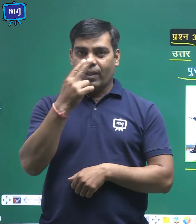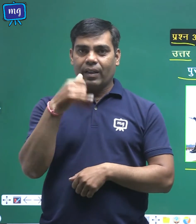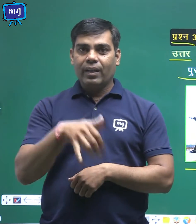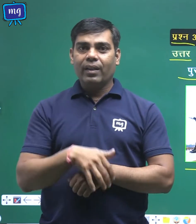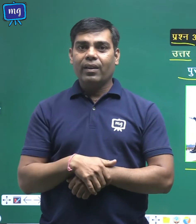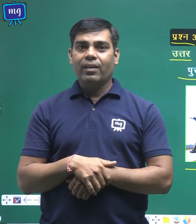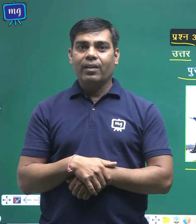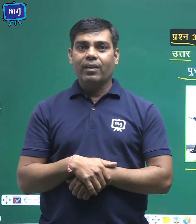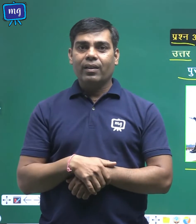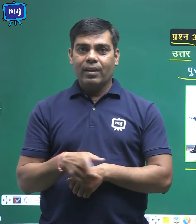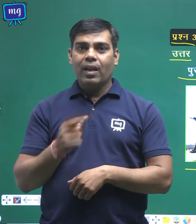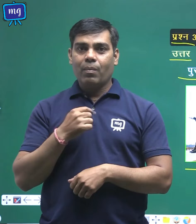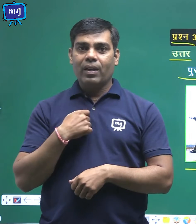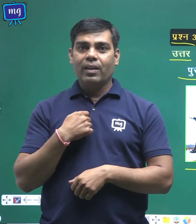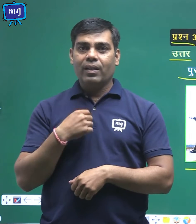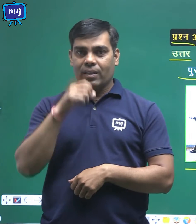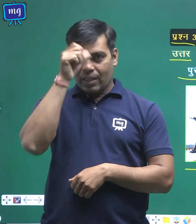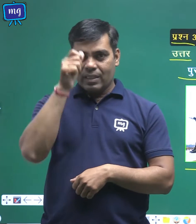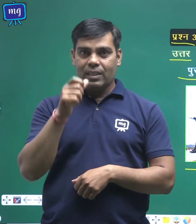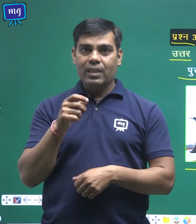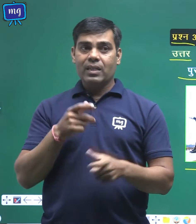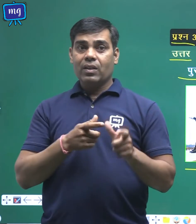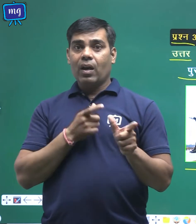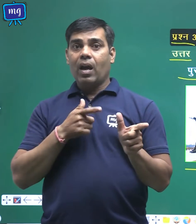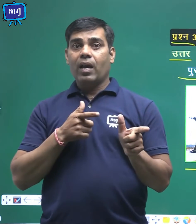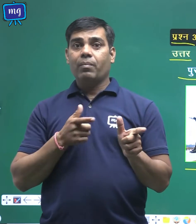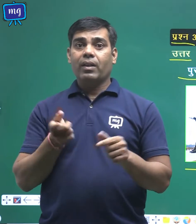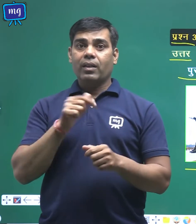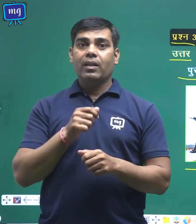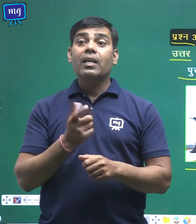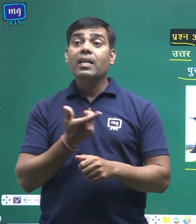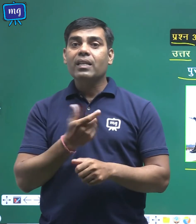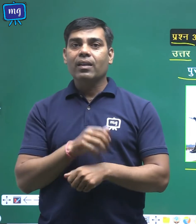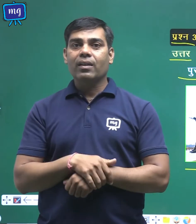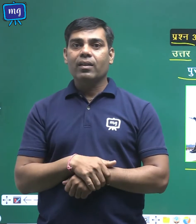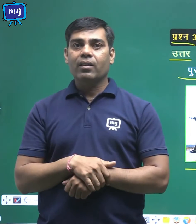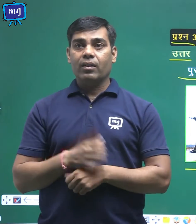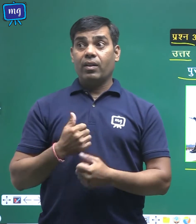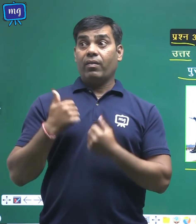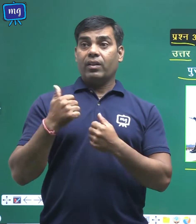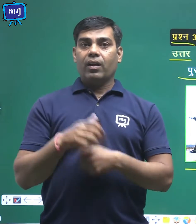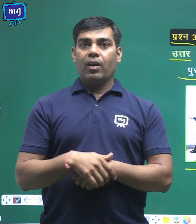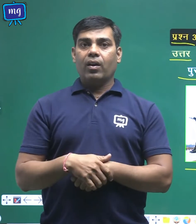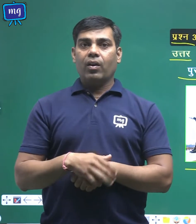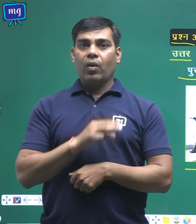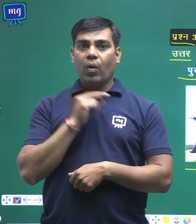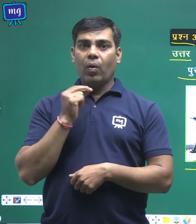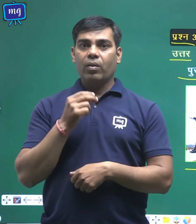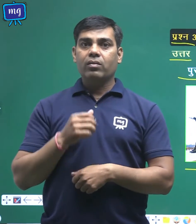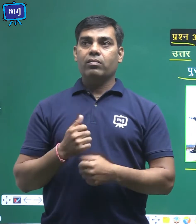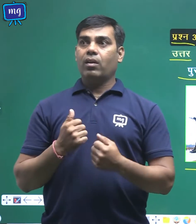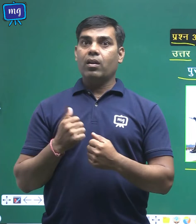हैं कि हमारे देश की सेना कैसे वीरता और साहस